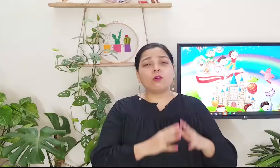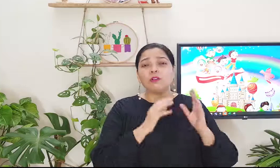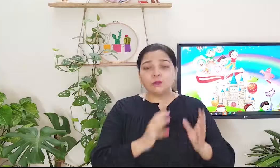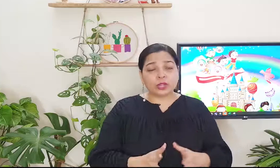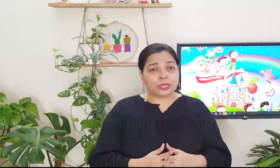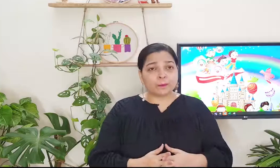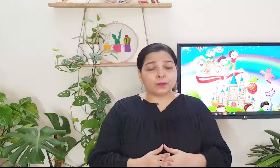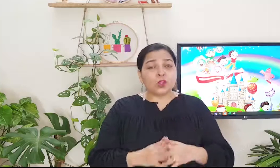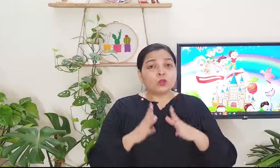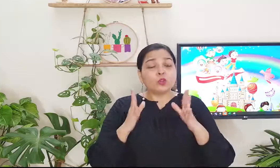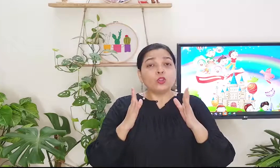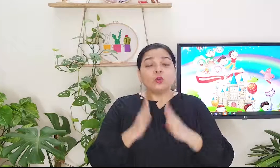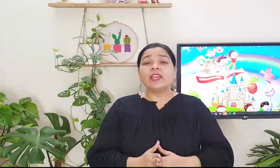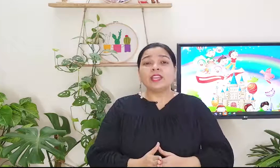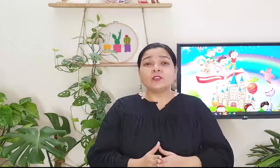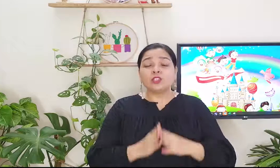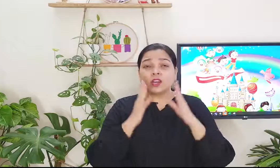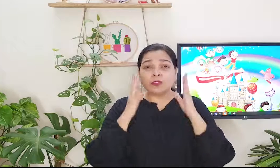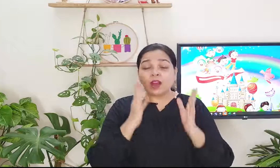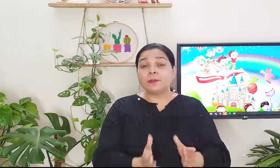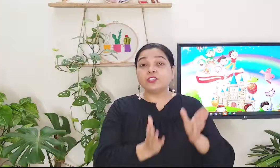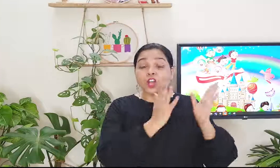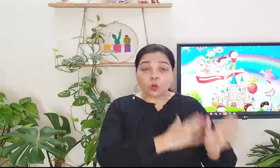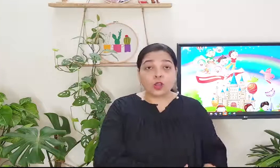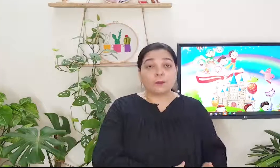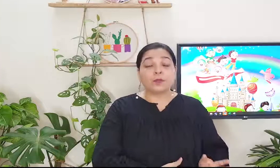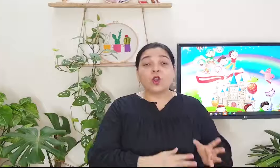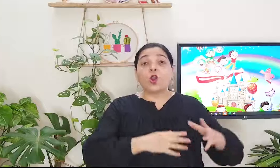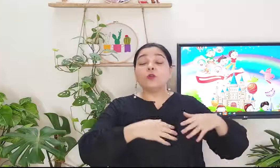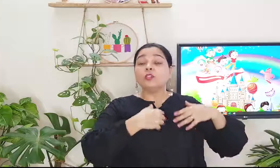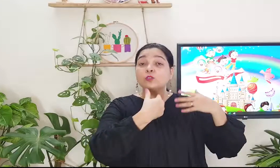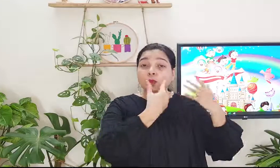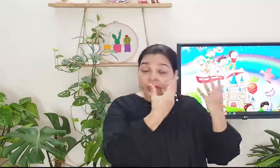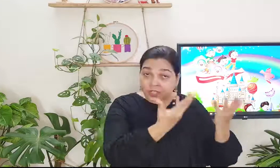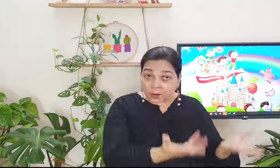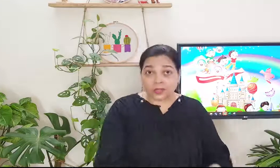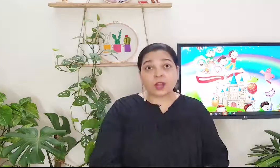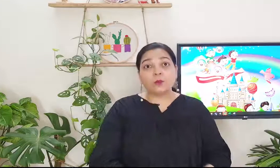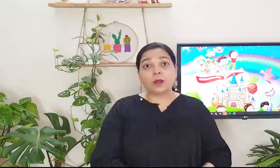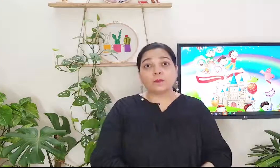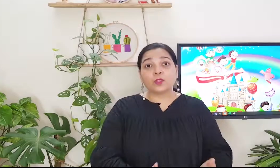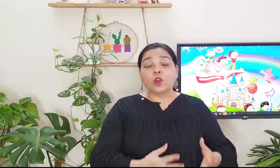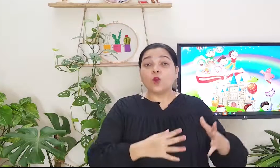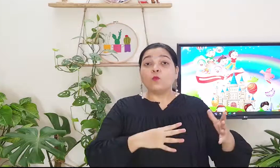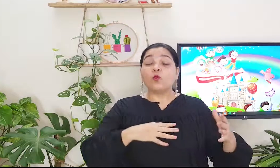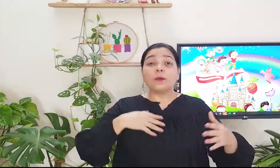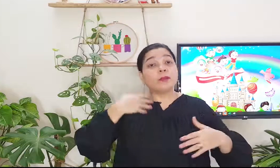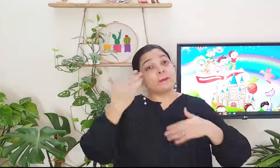ছিল। তো জোনা ভাবলো যদি আমি ওখানে যাই আর তাদেরকে সুসমাচার শোনাই তাহলে